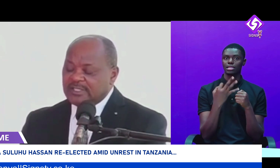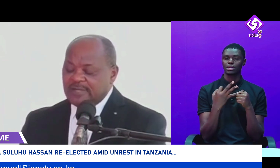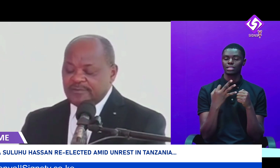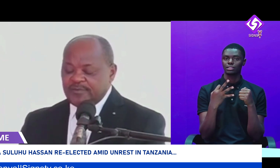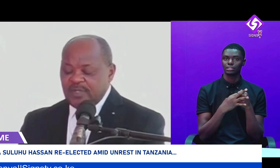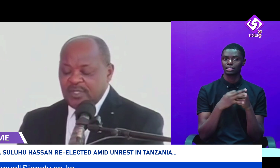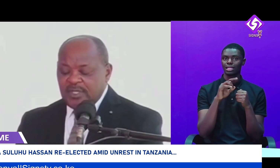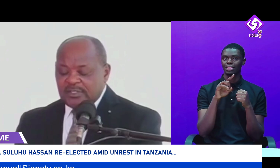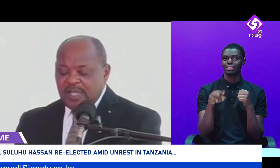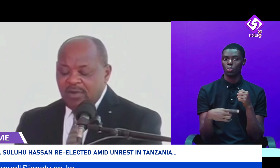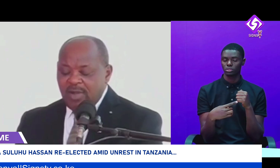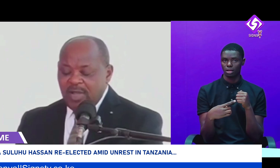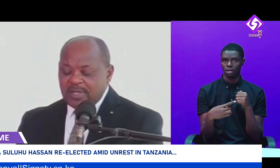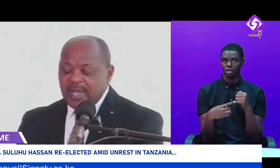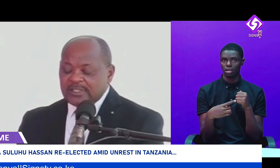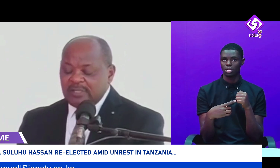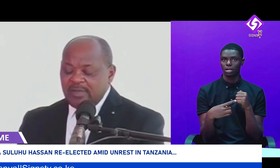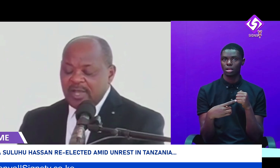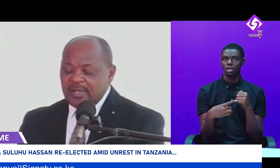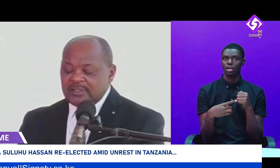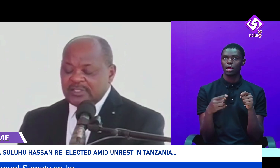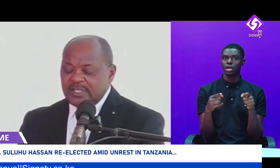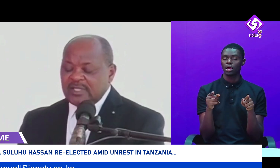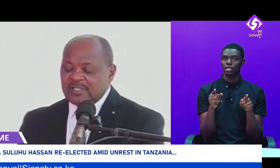1,31,913,866, sawa na asilimia